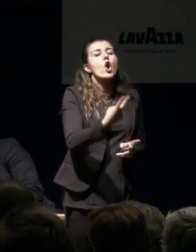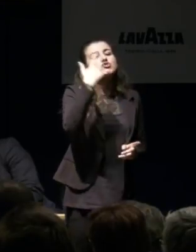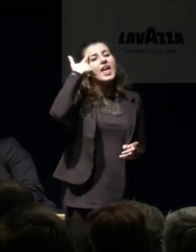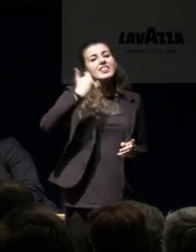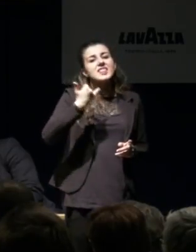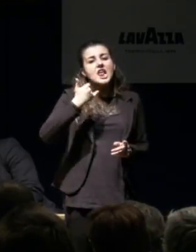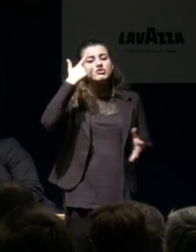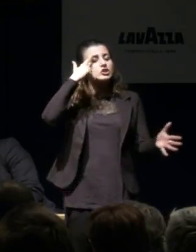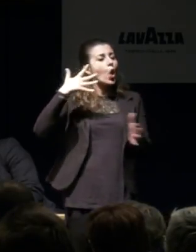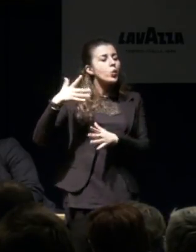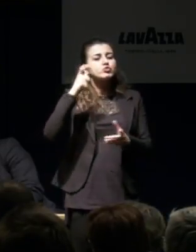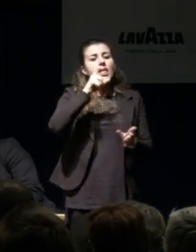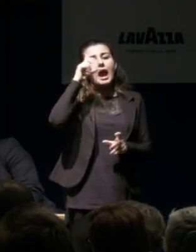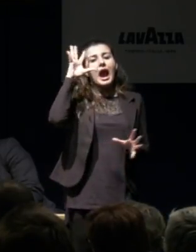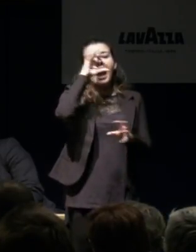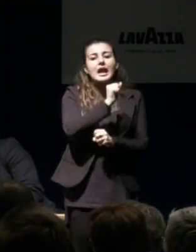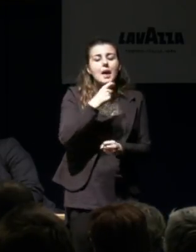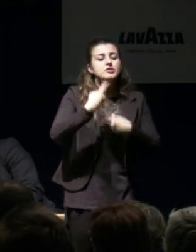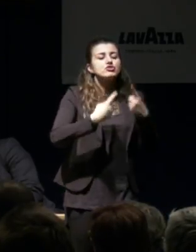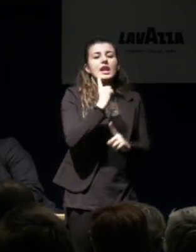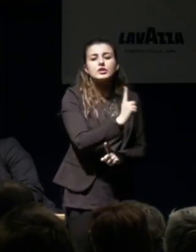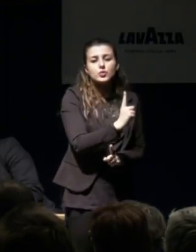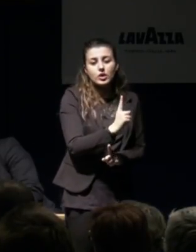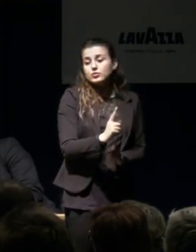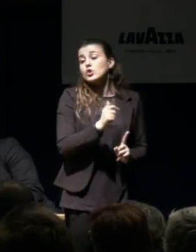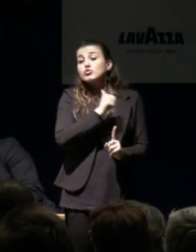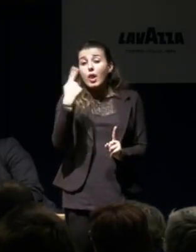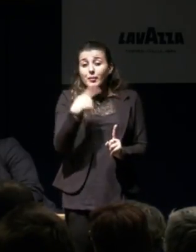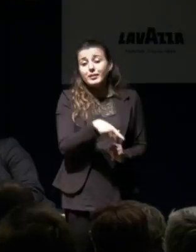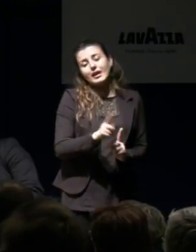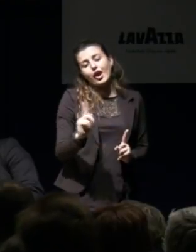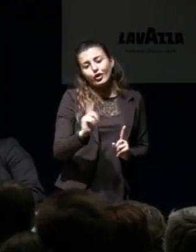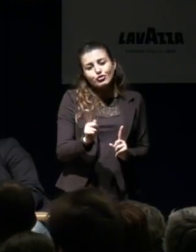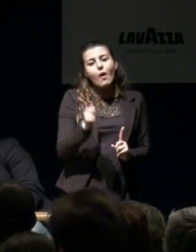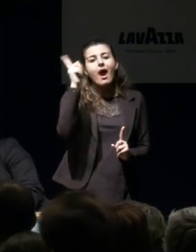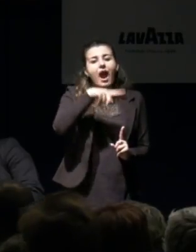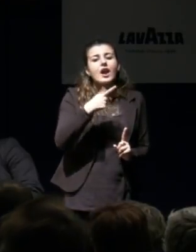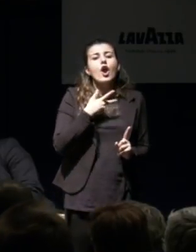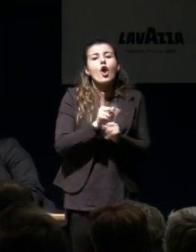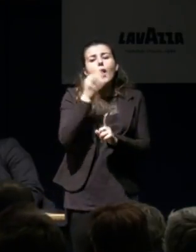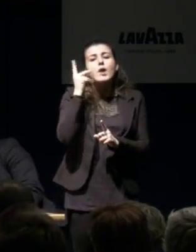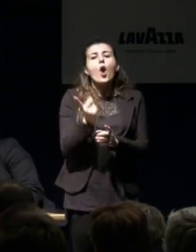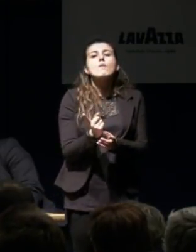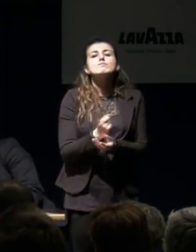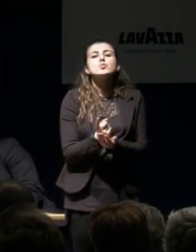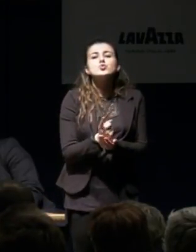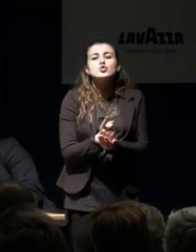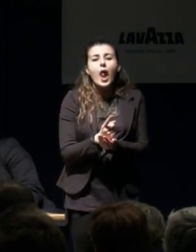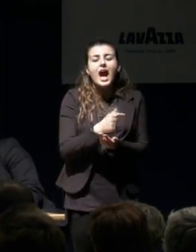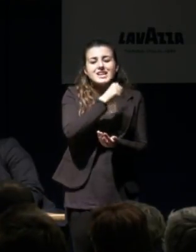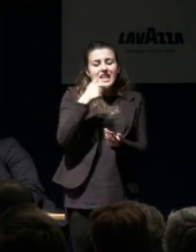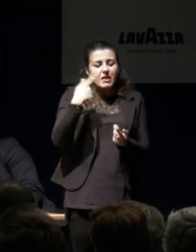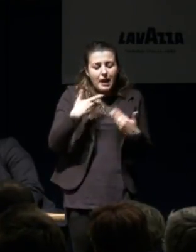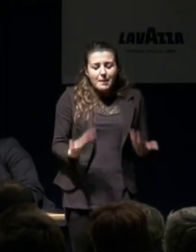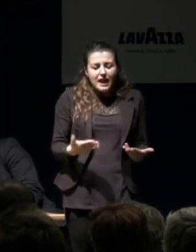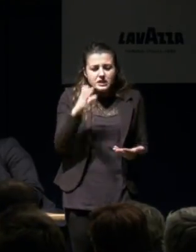lucide della sua generazione come è stato detto ma vuol dire anche avere una bussola sul presente